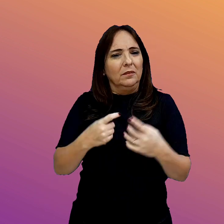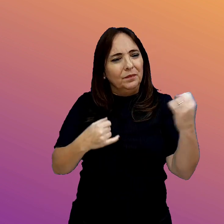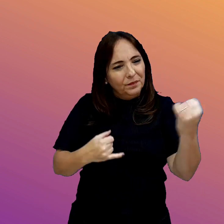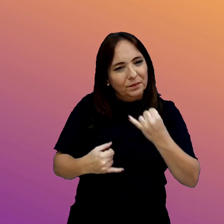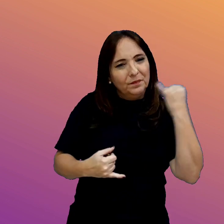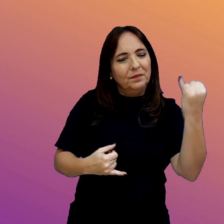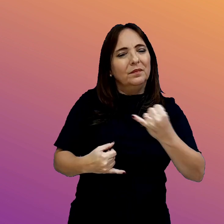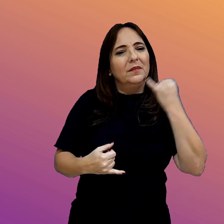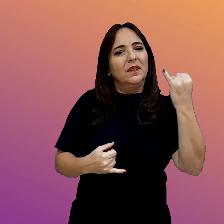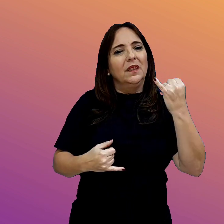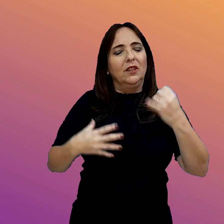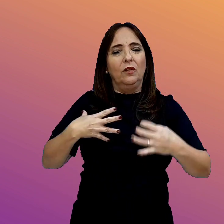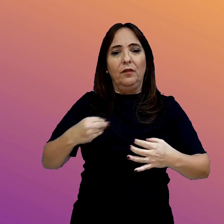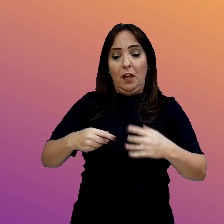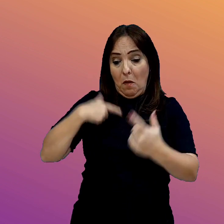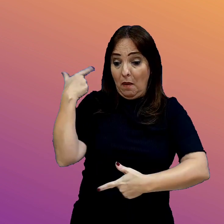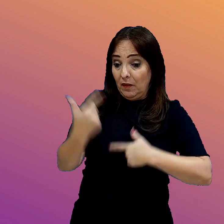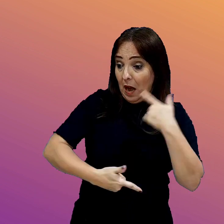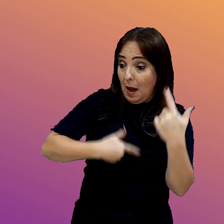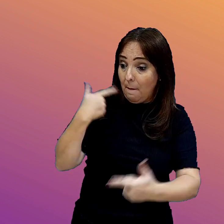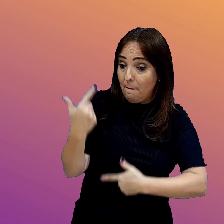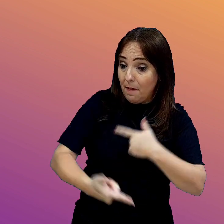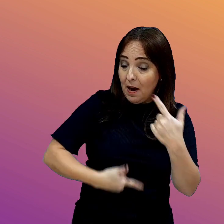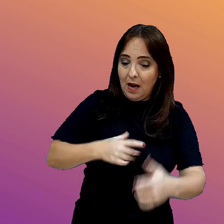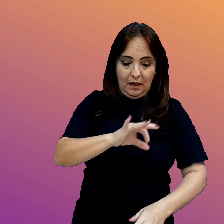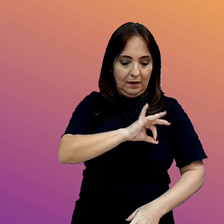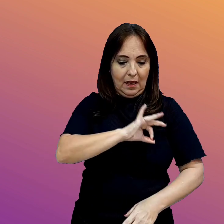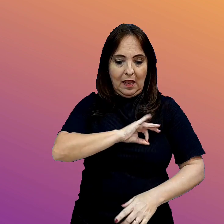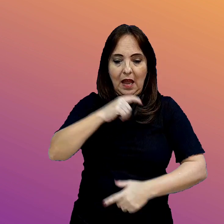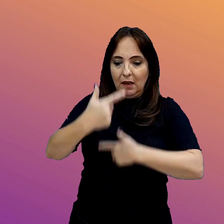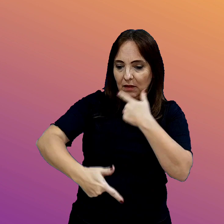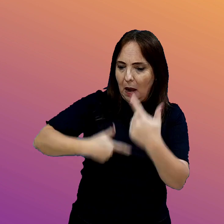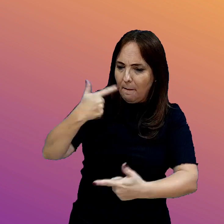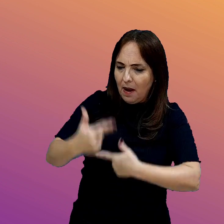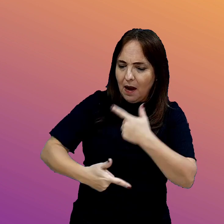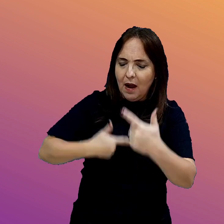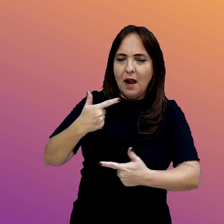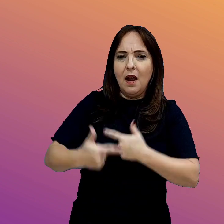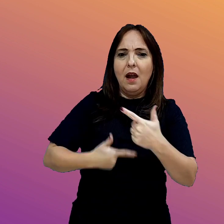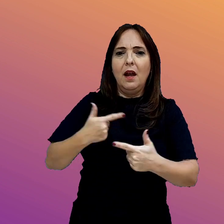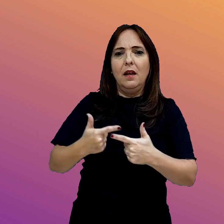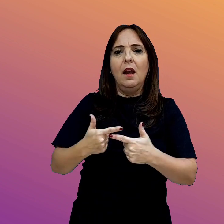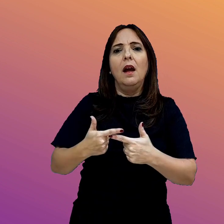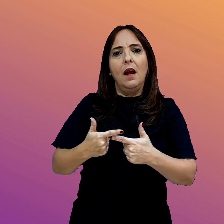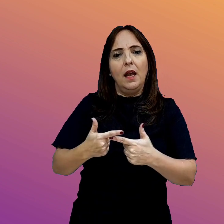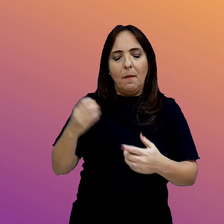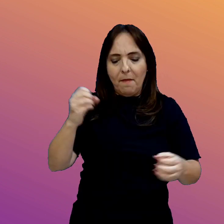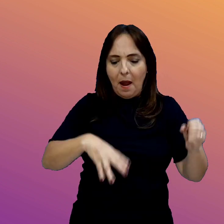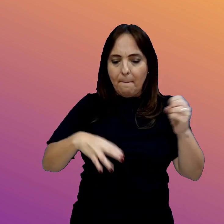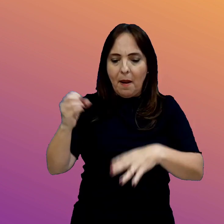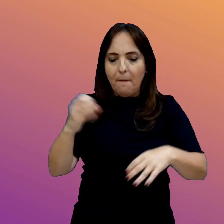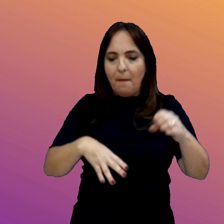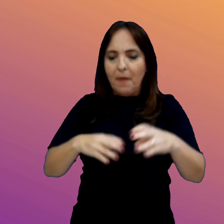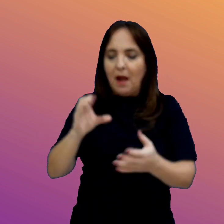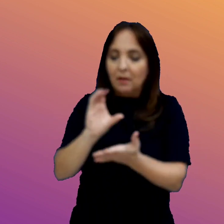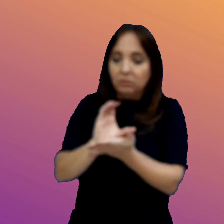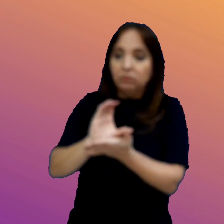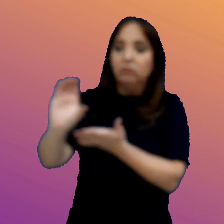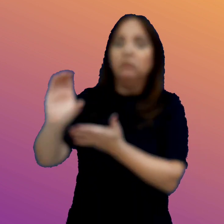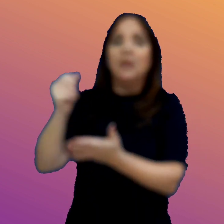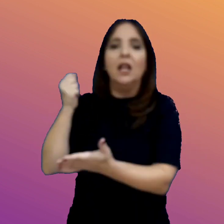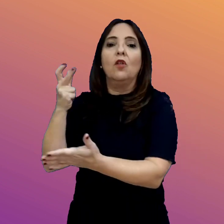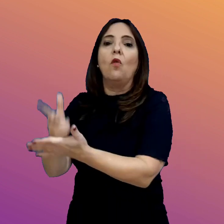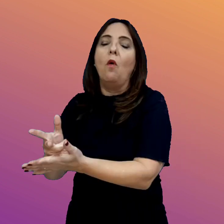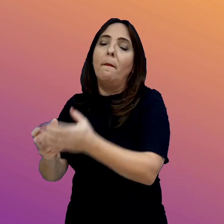tudo, querendo bem, mas acaba estragando. Sim. Criando um monstro dentro de casa. Né? Isso é fundamental, às vezes, a